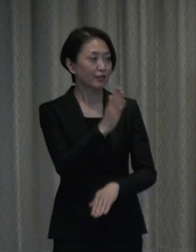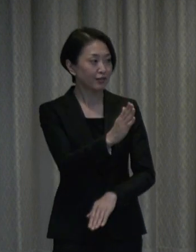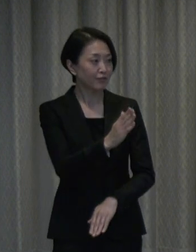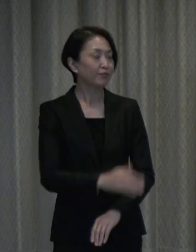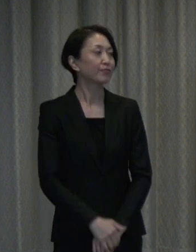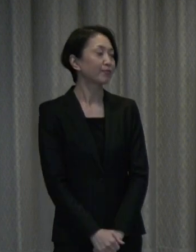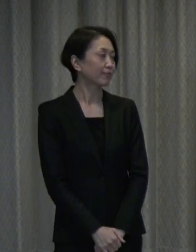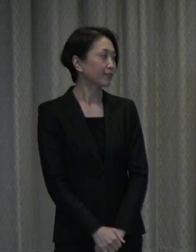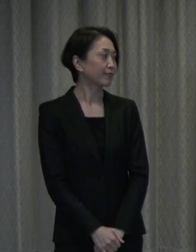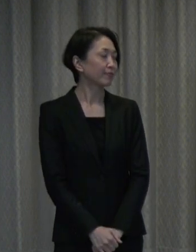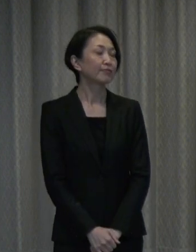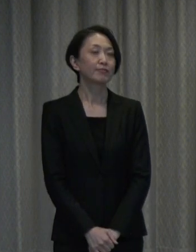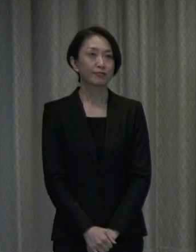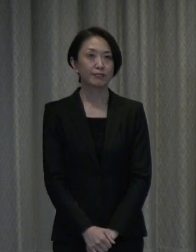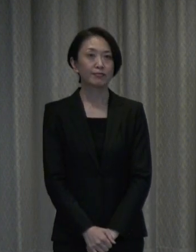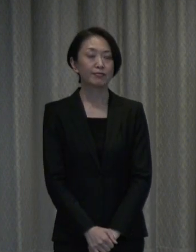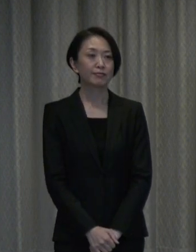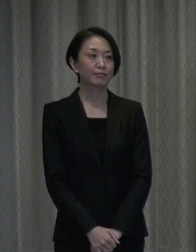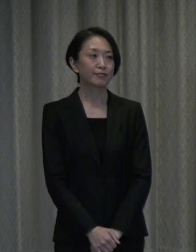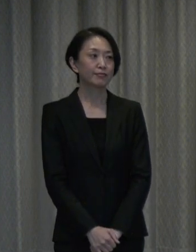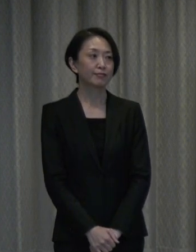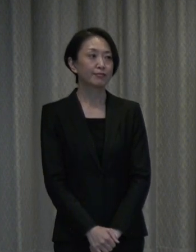します。 はい、